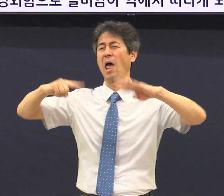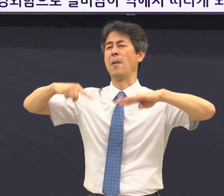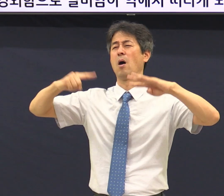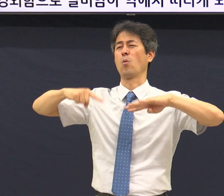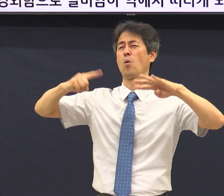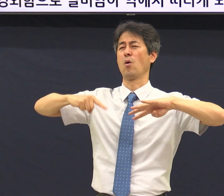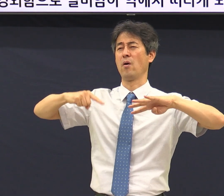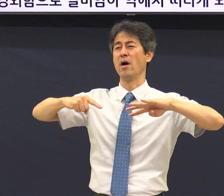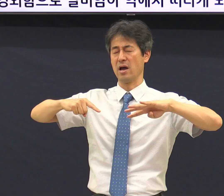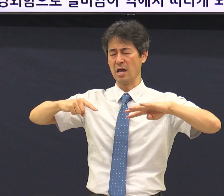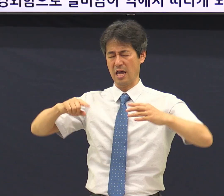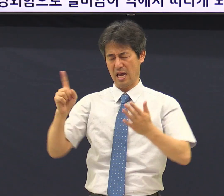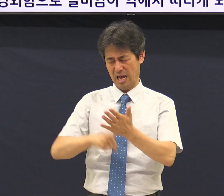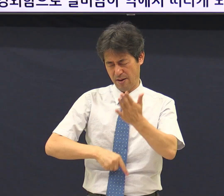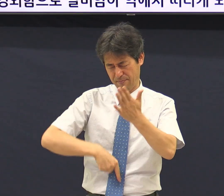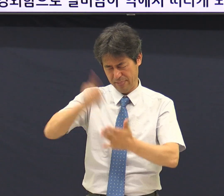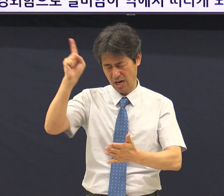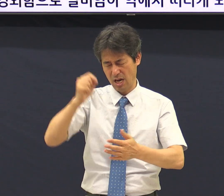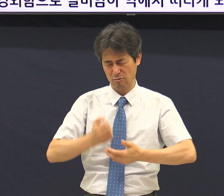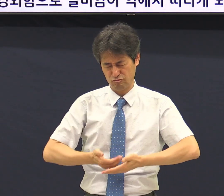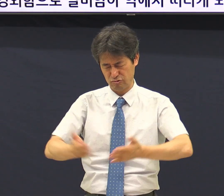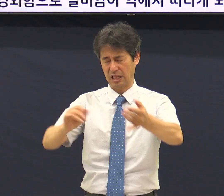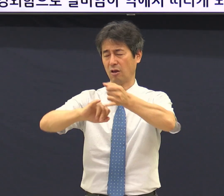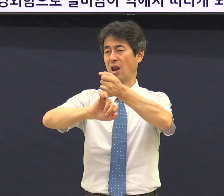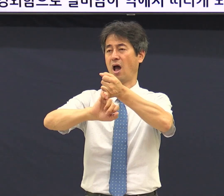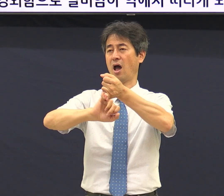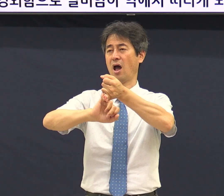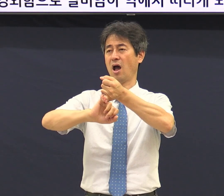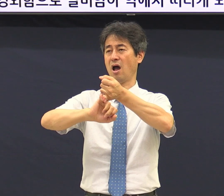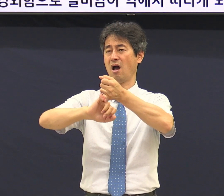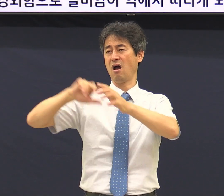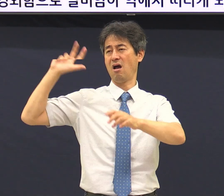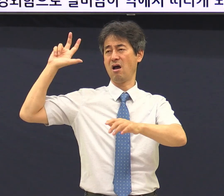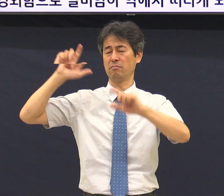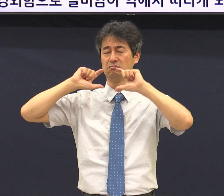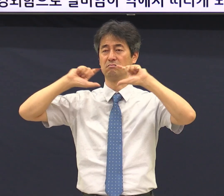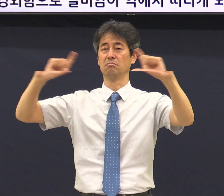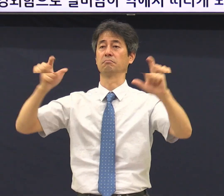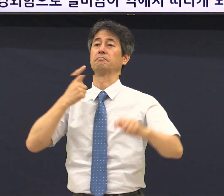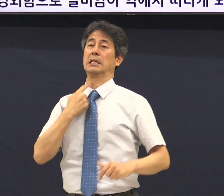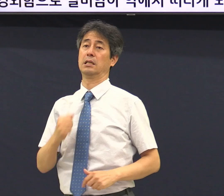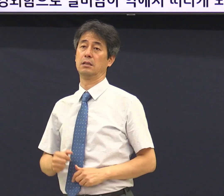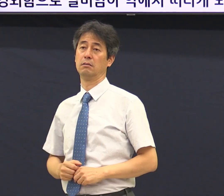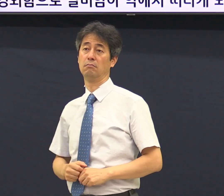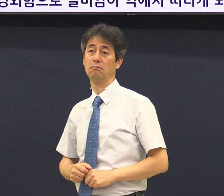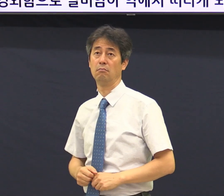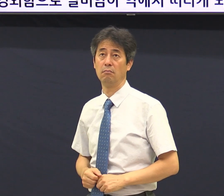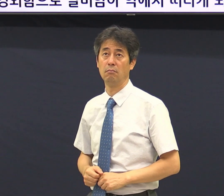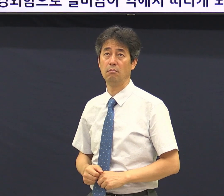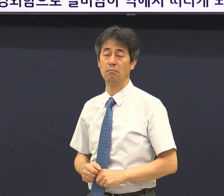한다면 4배로 갚아줄 것이다 라고 맹세하고 그가 선언했습니다.